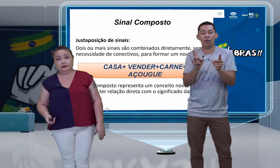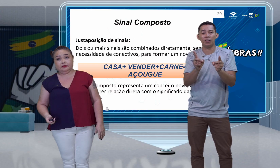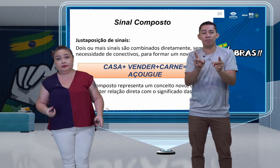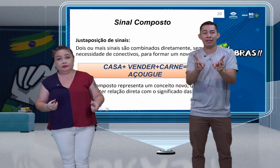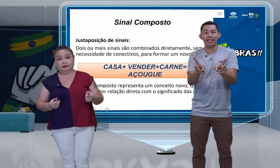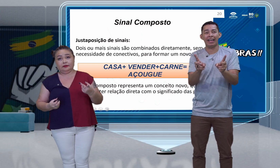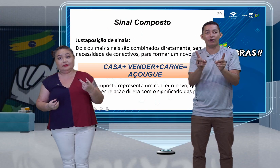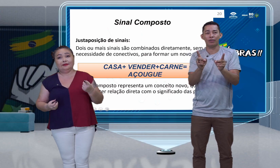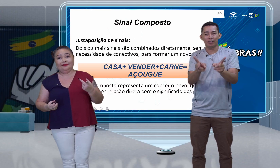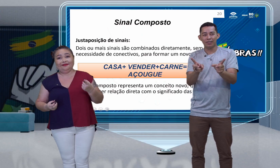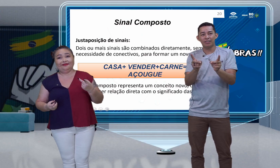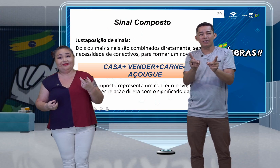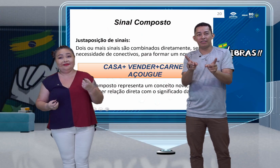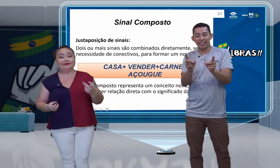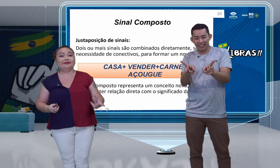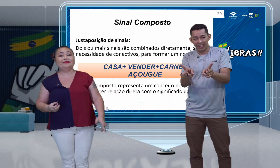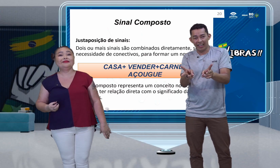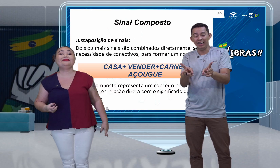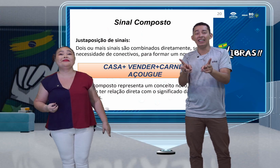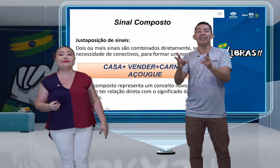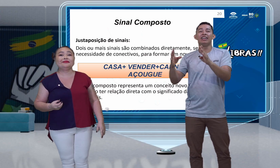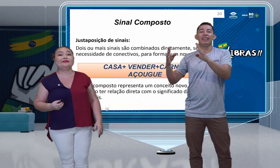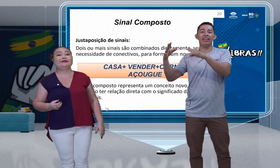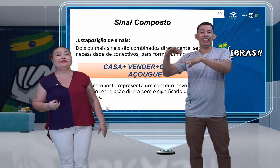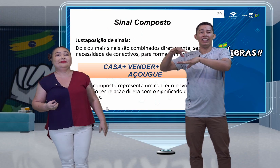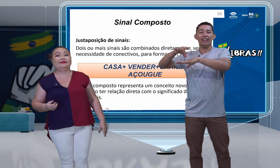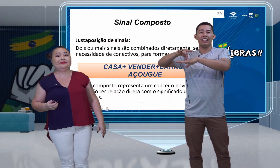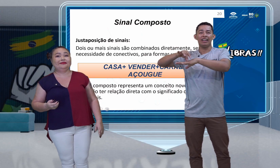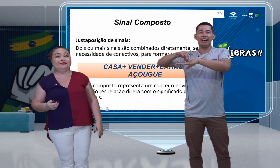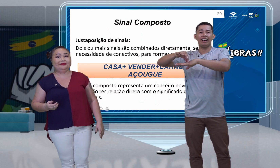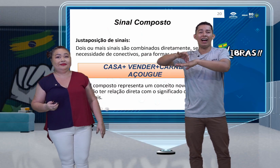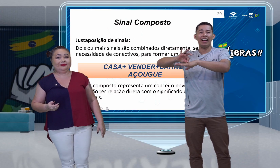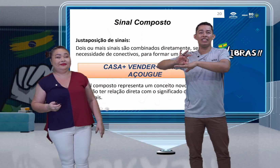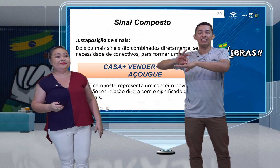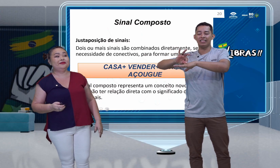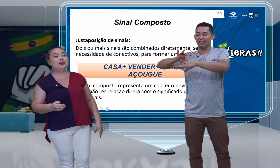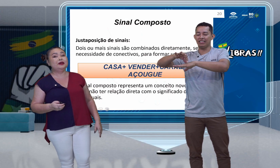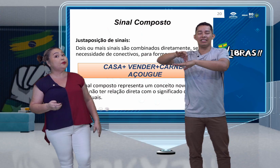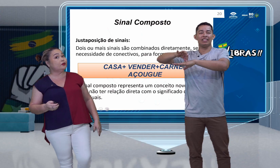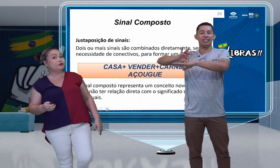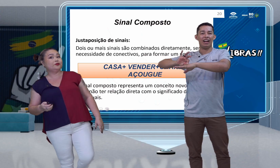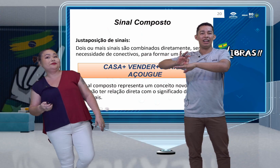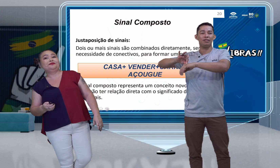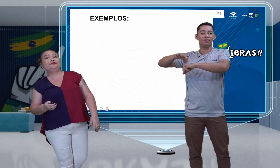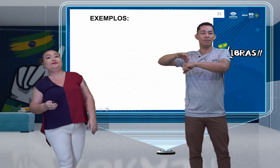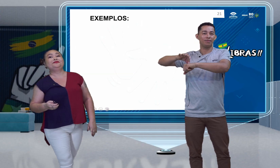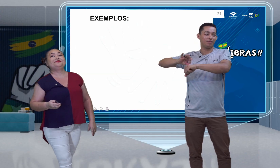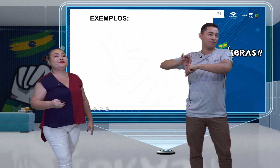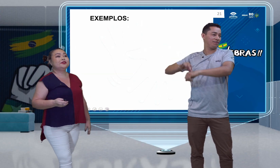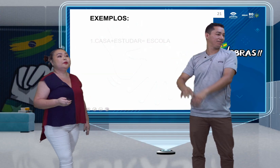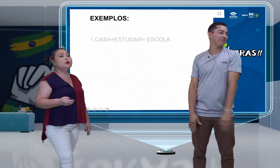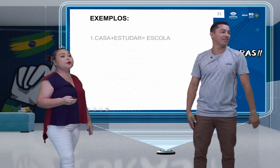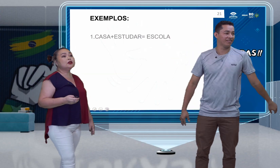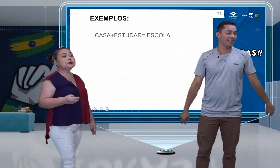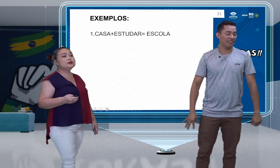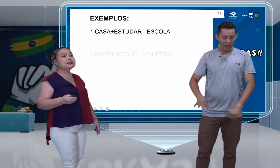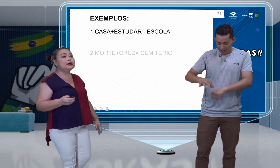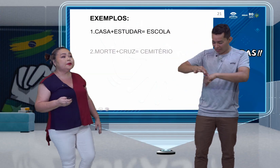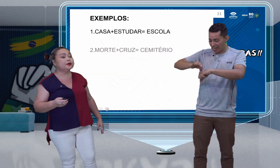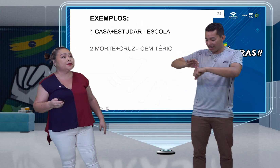umas peteleco. Vender e carne. Pronto. Carne. Vamos pro próximo. Quase não sai a